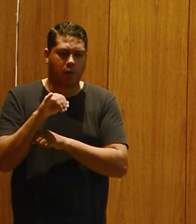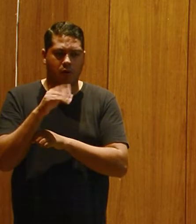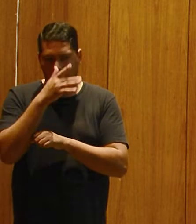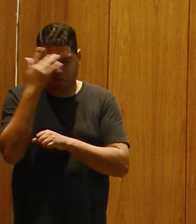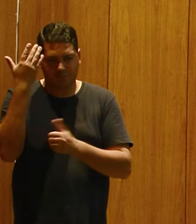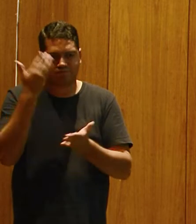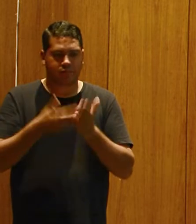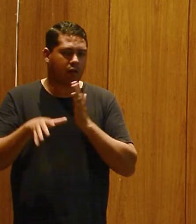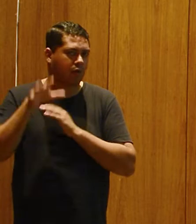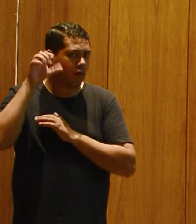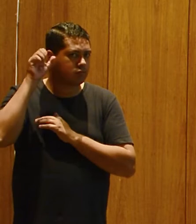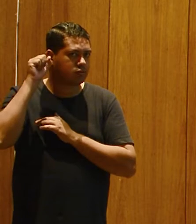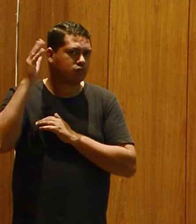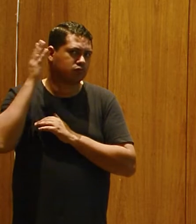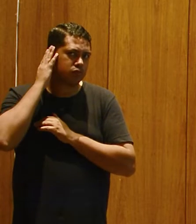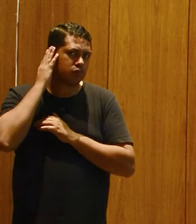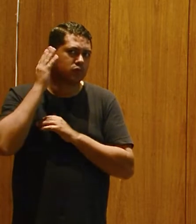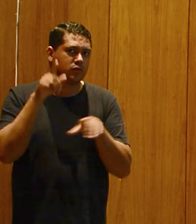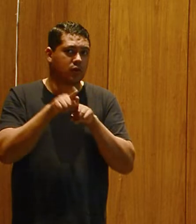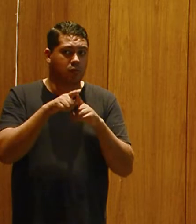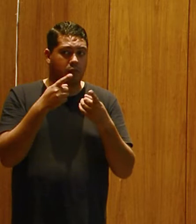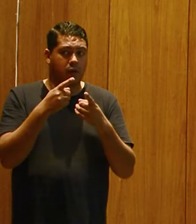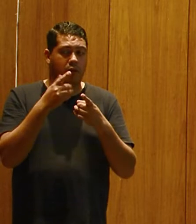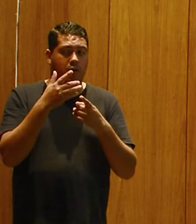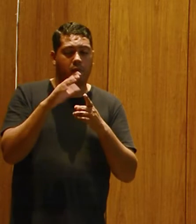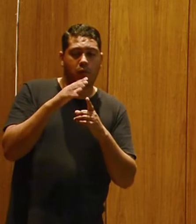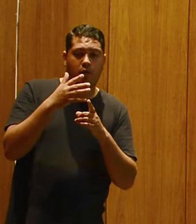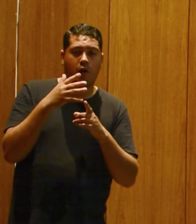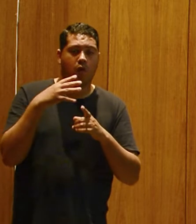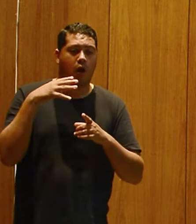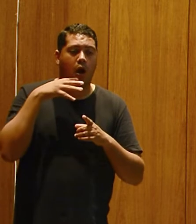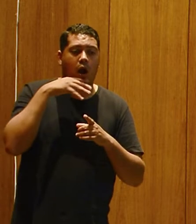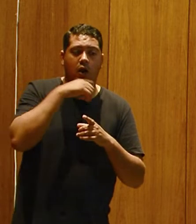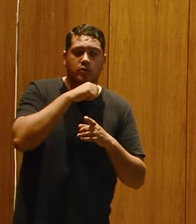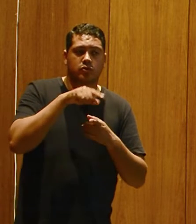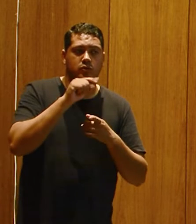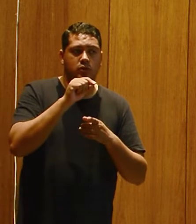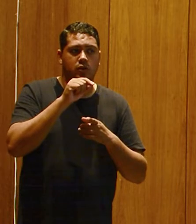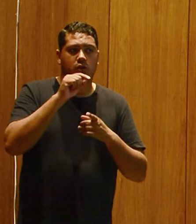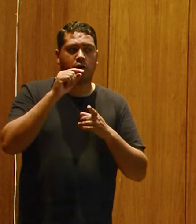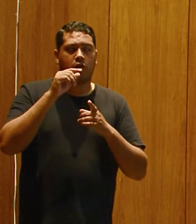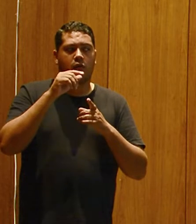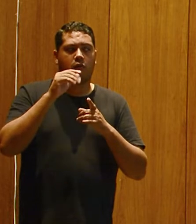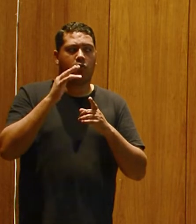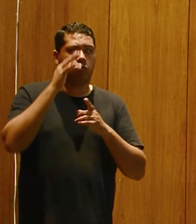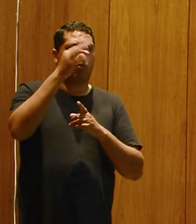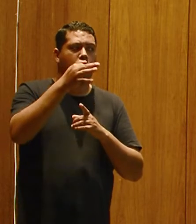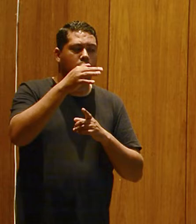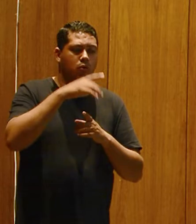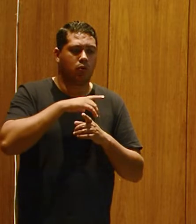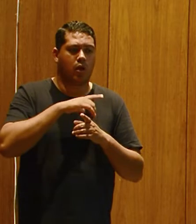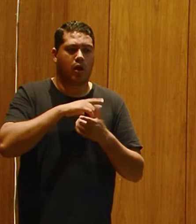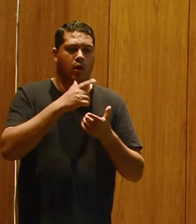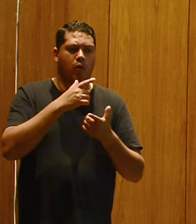perda auditiva. E a estimativa é que em 2050 esse número alcance os 85 milhões. Então, é um número bem